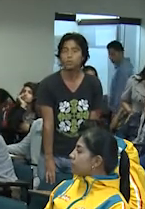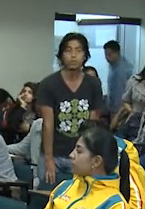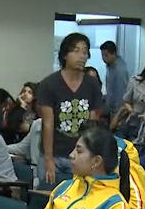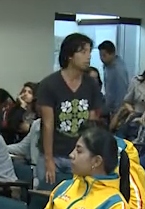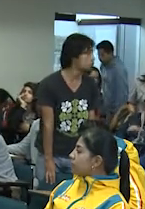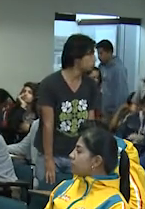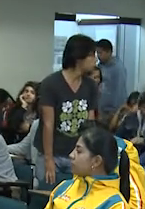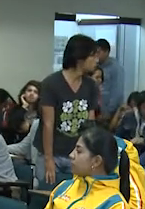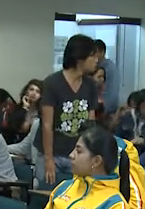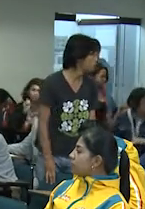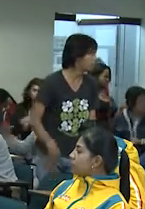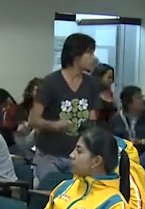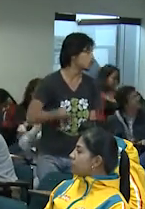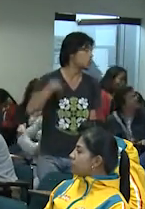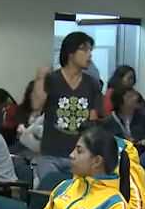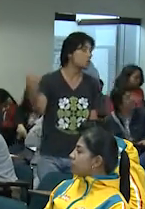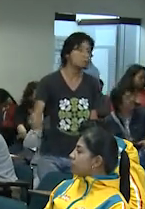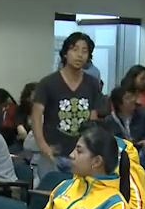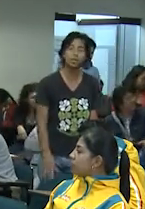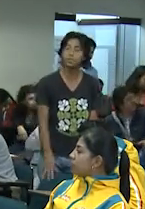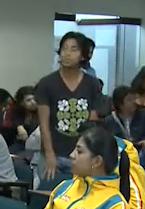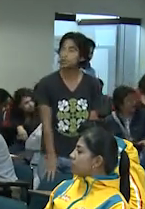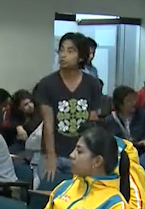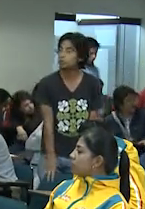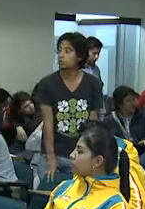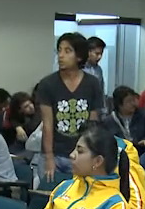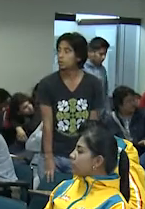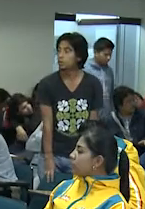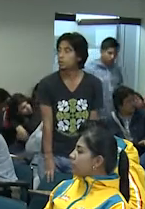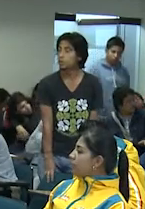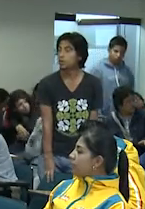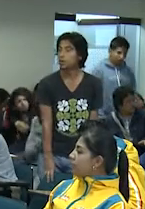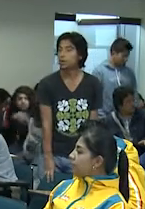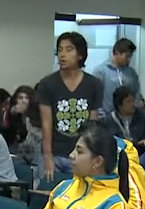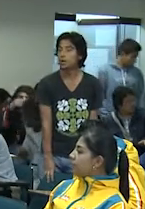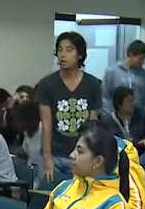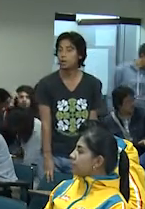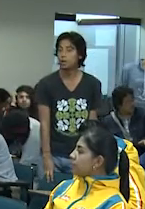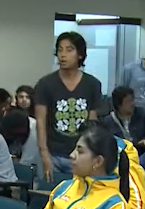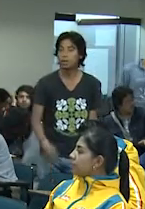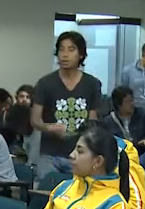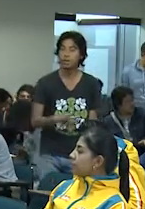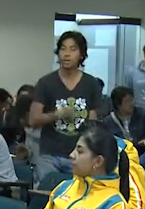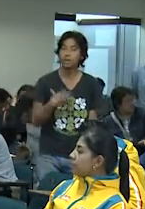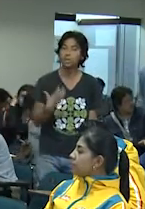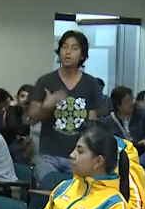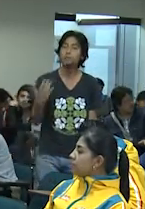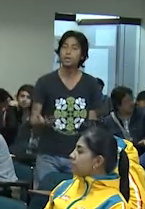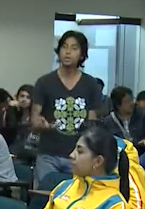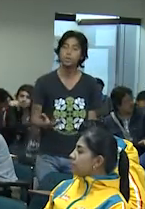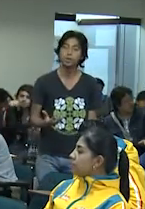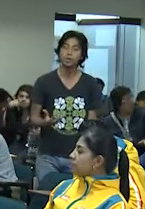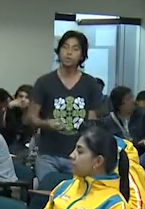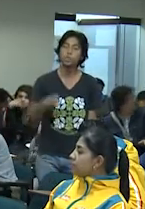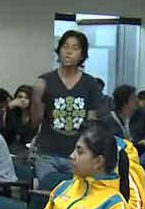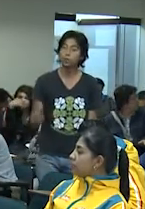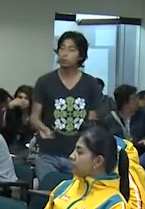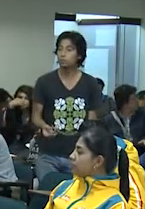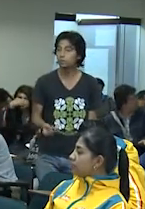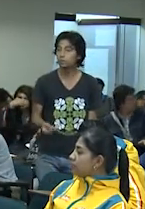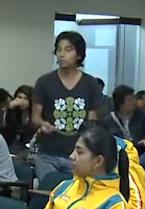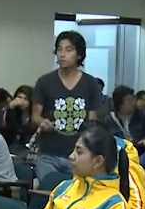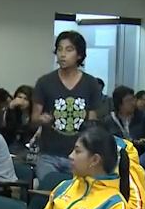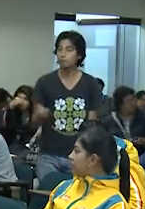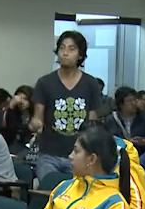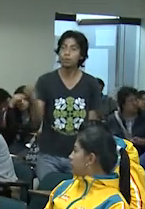con énfasis en derechos humanos, para participar también en ese espacio y de alguna manera generar también un